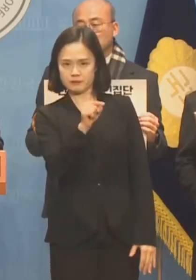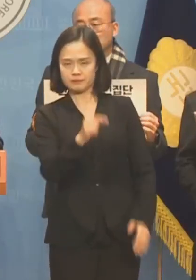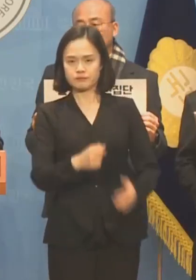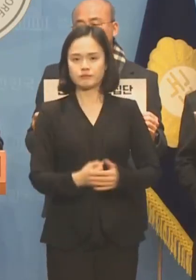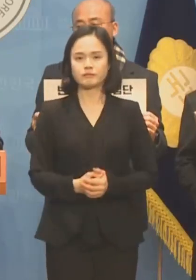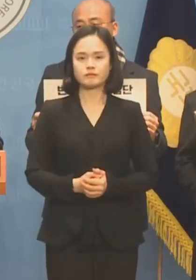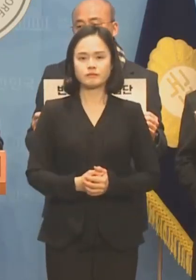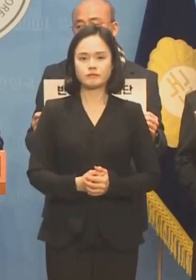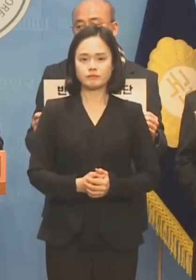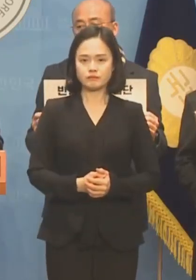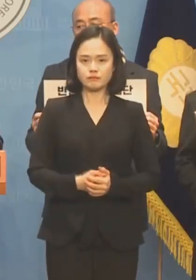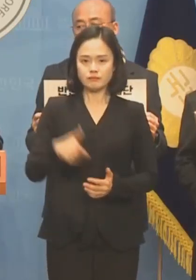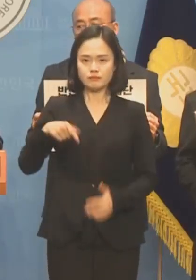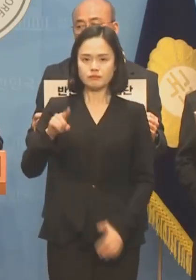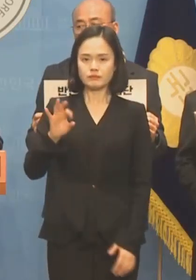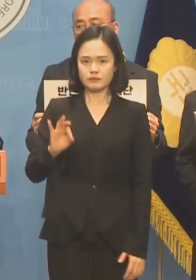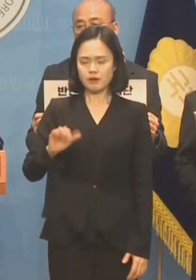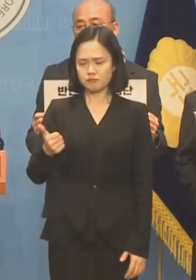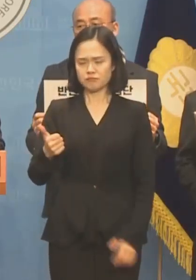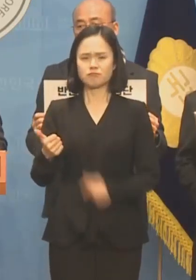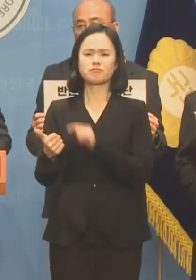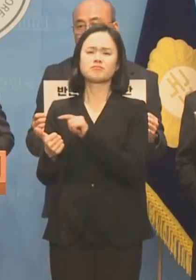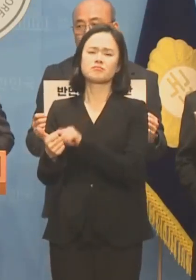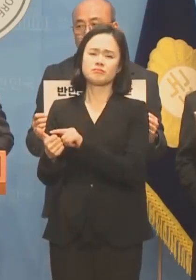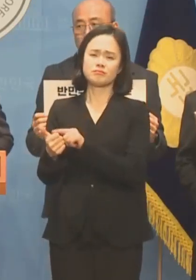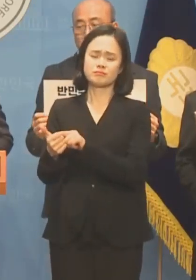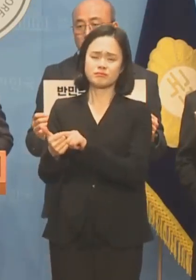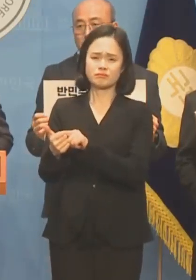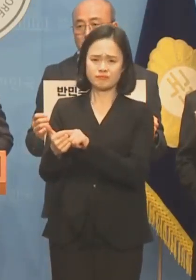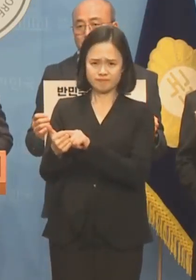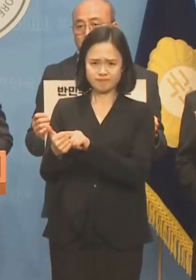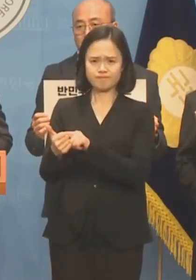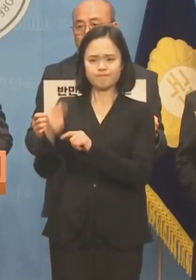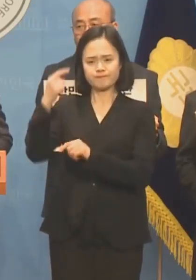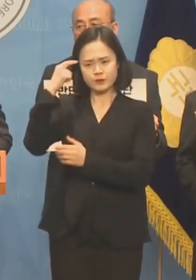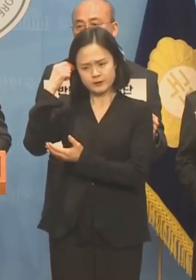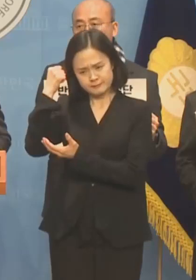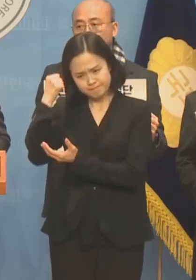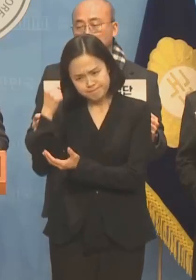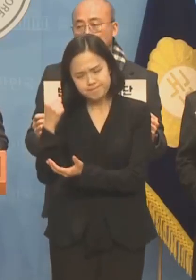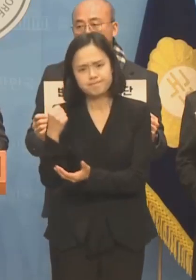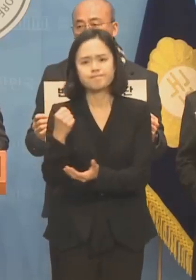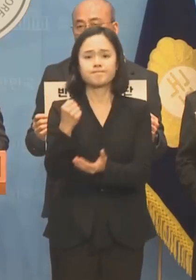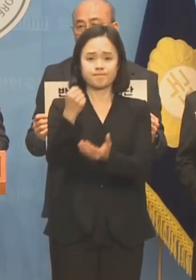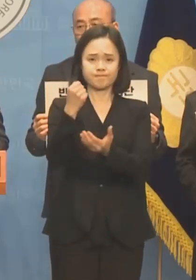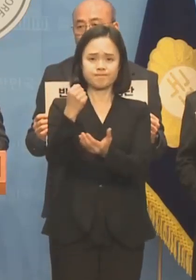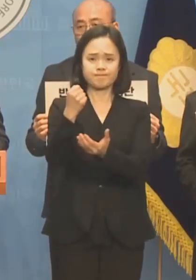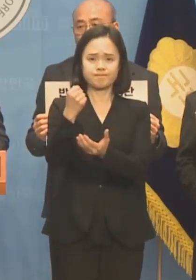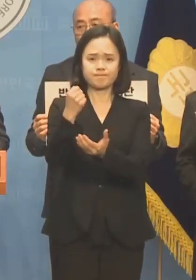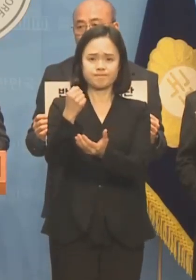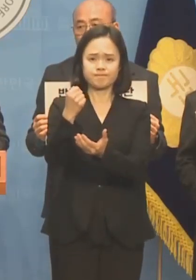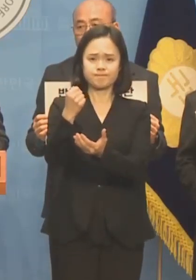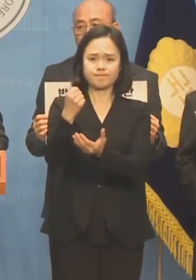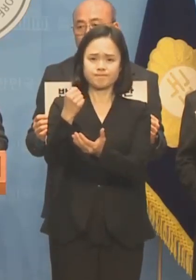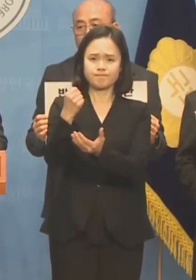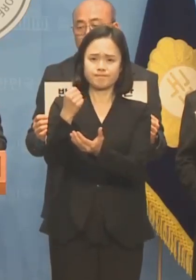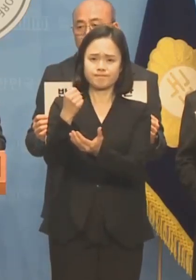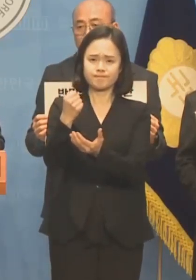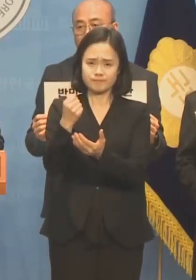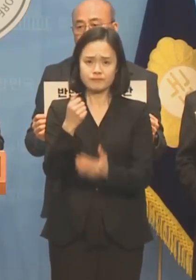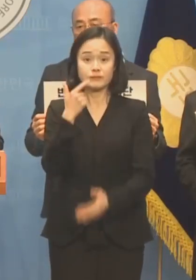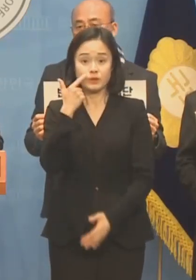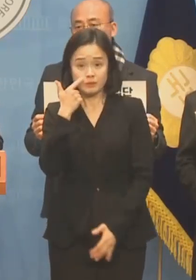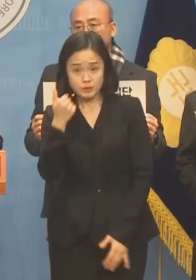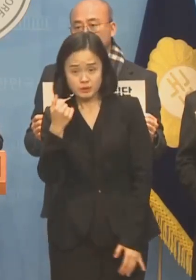경대와 함께 경대의 정신을 지키고자 하는 강경대 열사의 아버님, 어머님, 가족 그리고